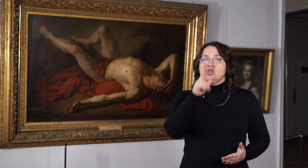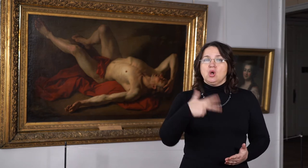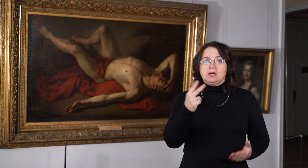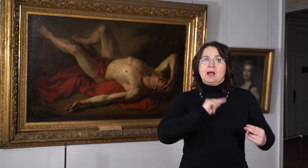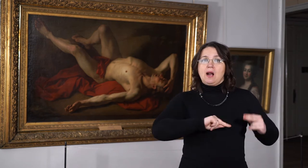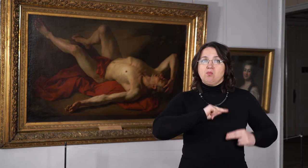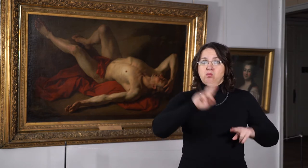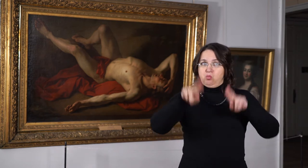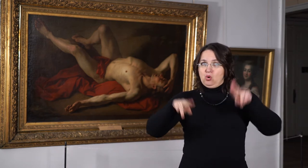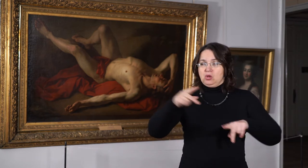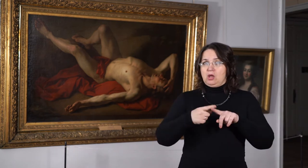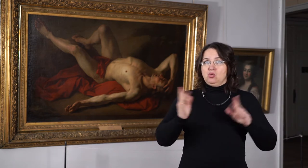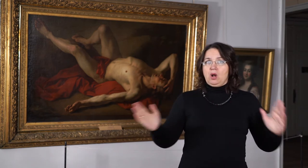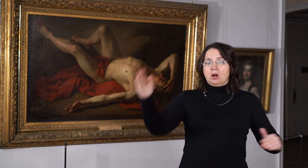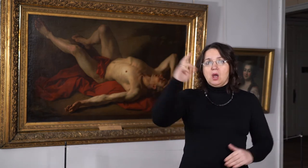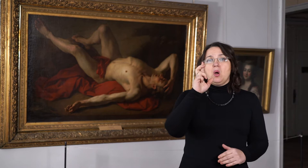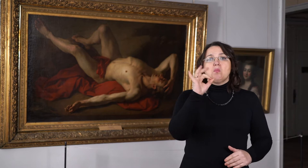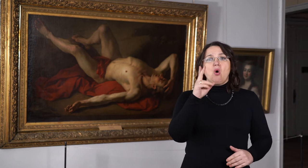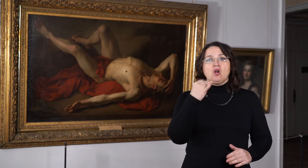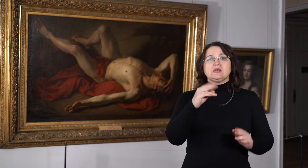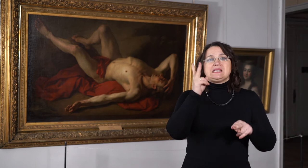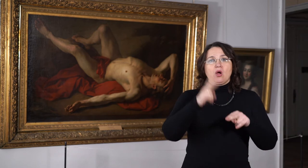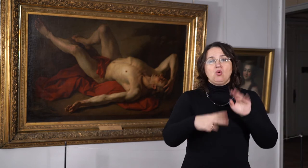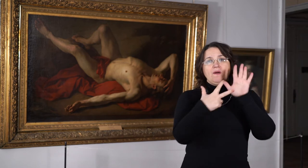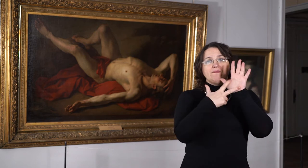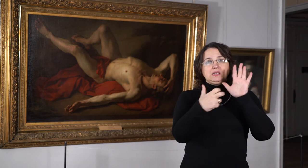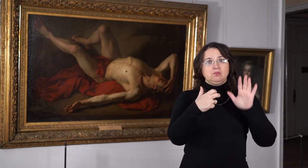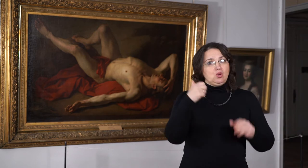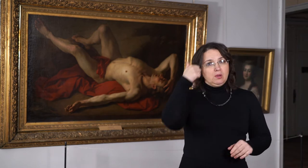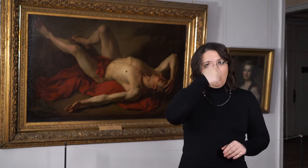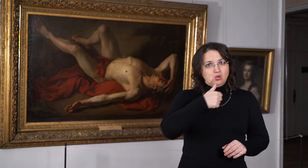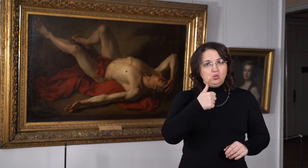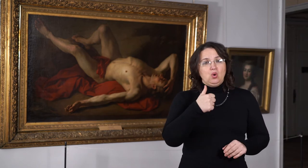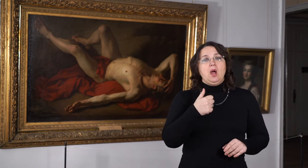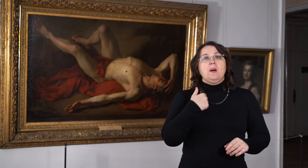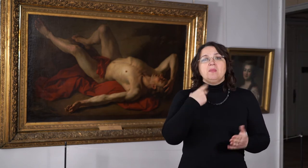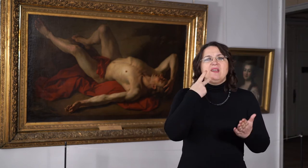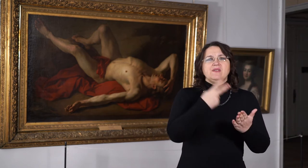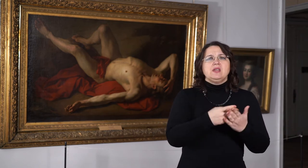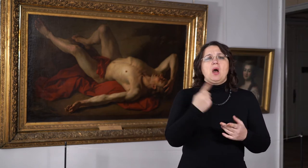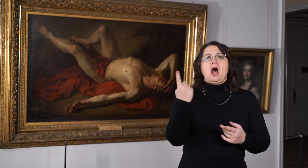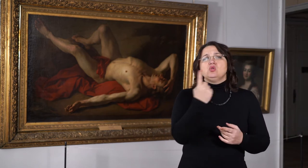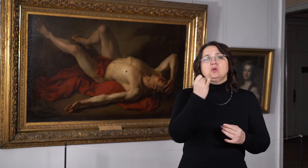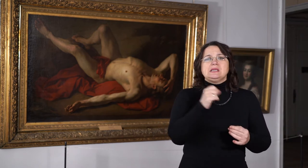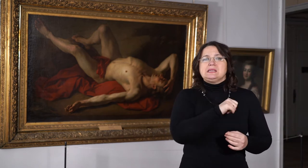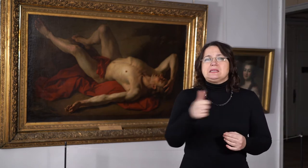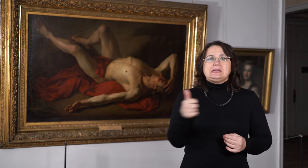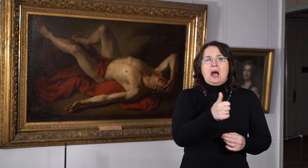над этой картиной Боровиковский закончил в 800 году. Мы видим одну из самых трагических фигур в